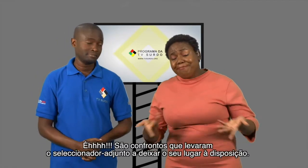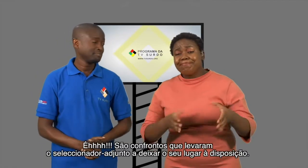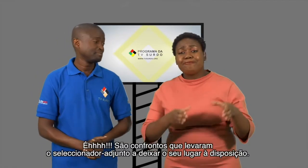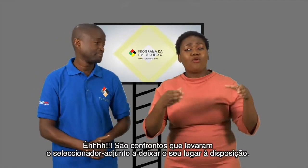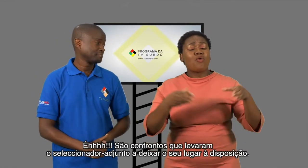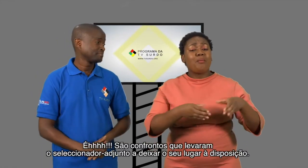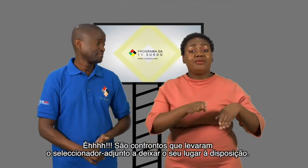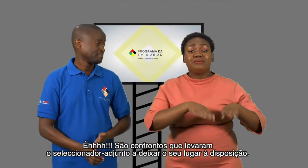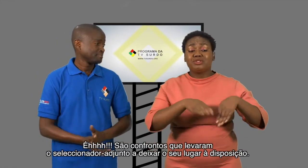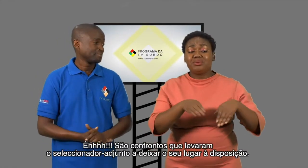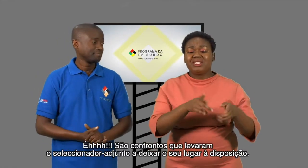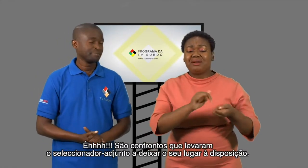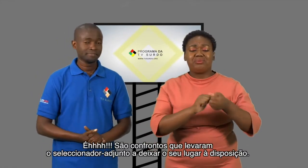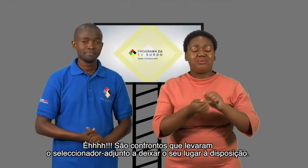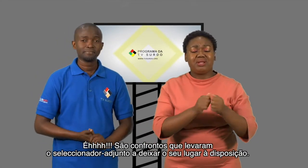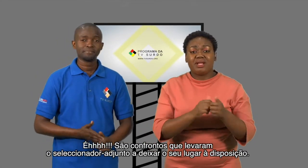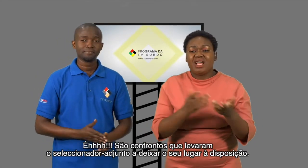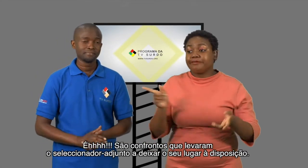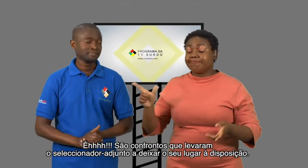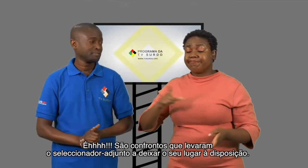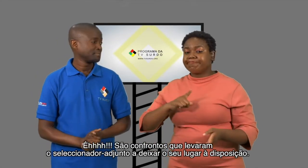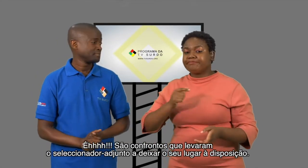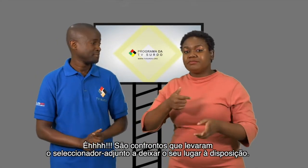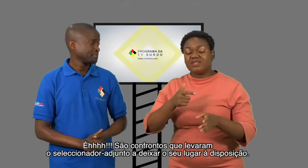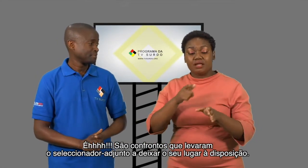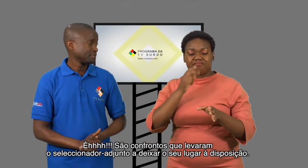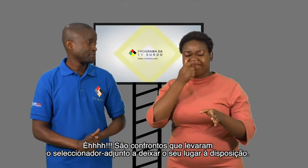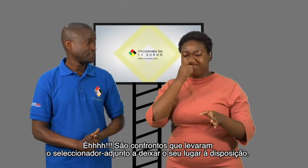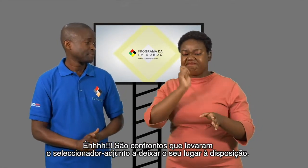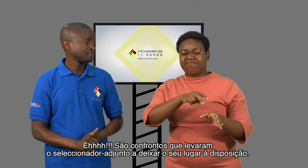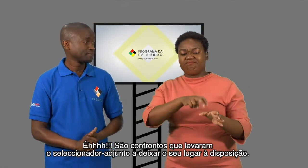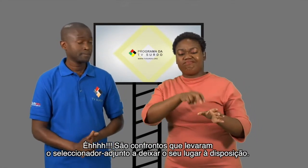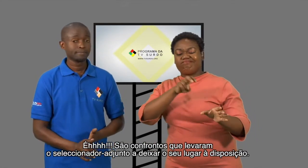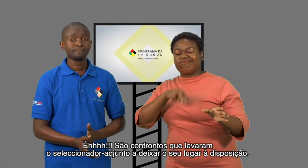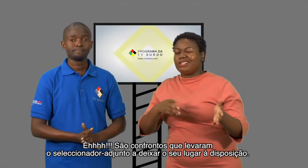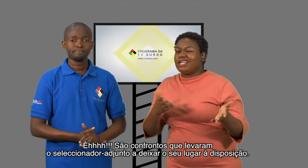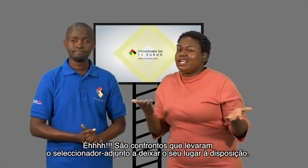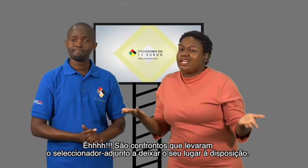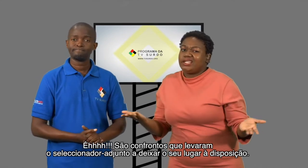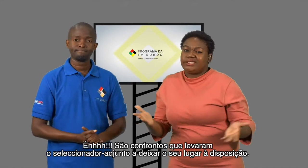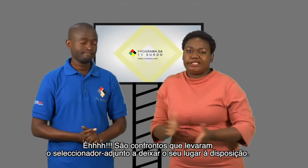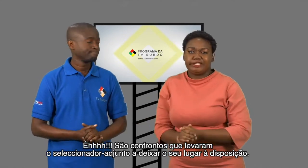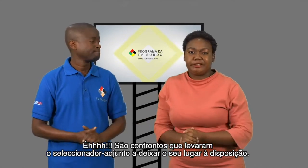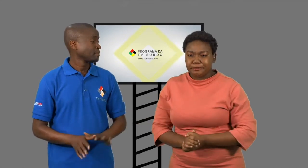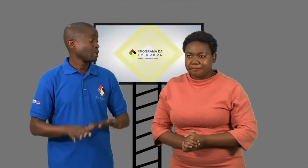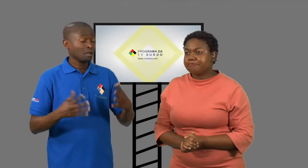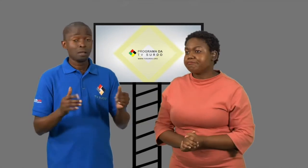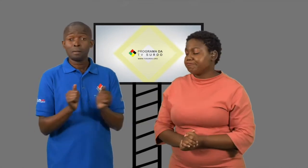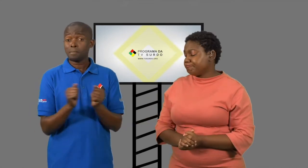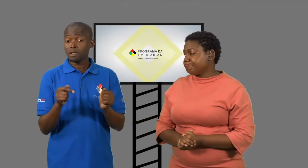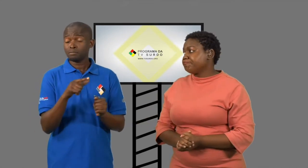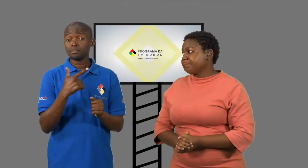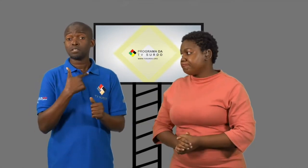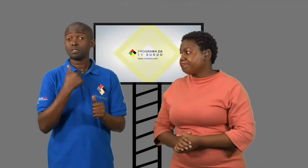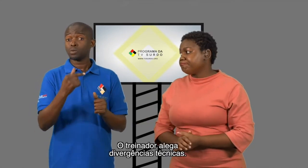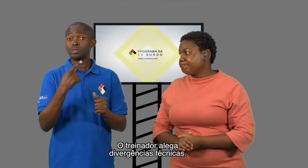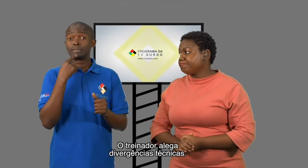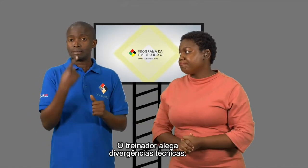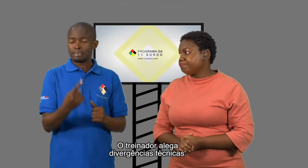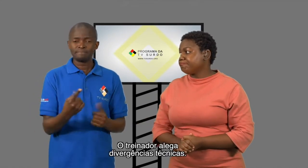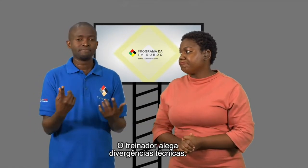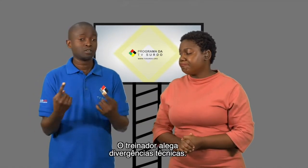É, são confrontos que levaram o selecionador adjunto a deixar o seu lugar à disposição.